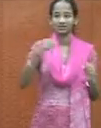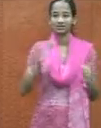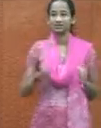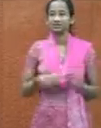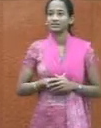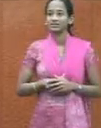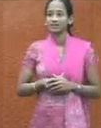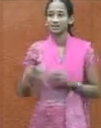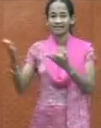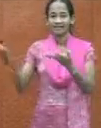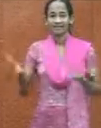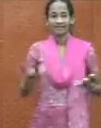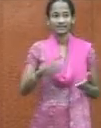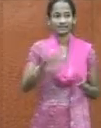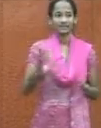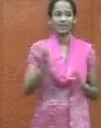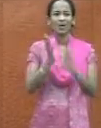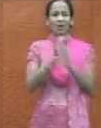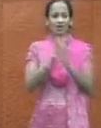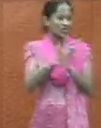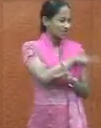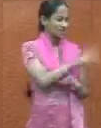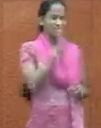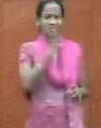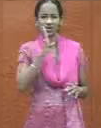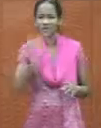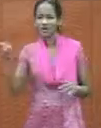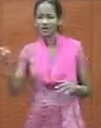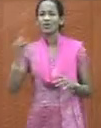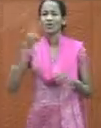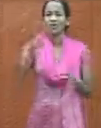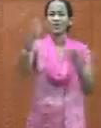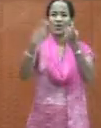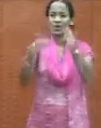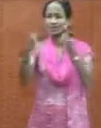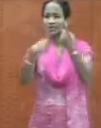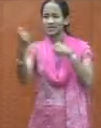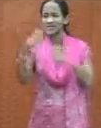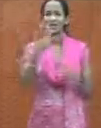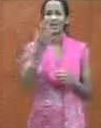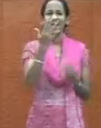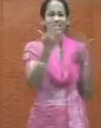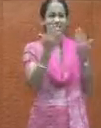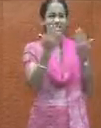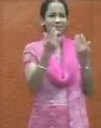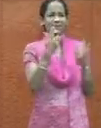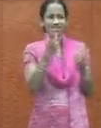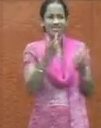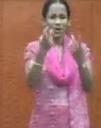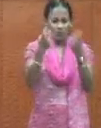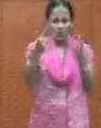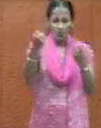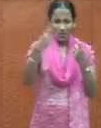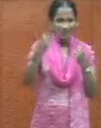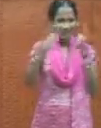वी वॉन्ट टू जस्ट कंक्लूड द अर्लियर सेशन वेयर वील टेक क्वेश्चंस फॉर 10 मिनट्स एनीबडी हैज एनी